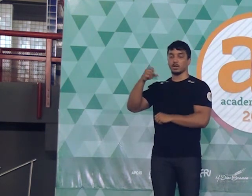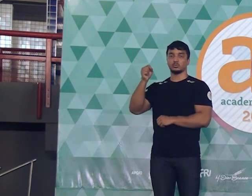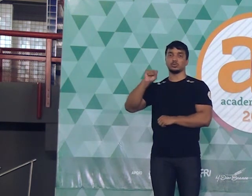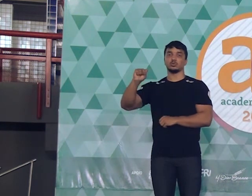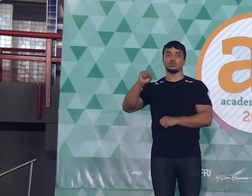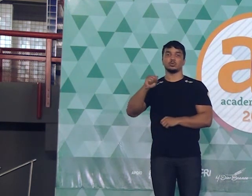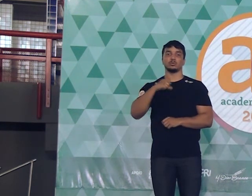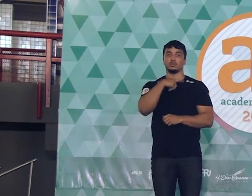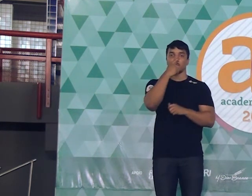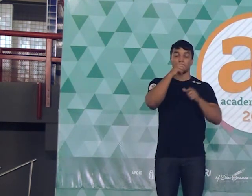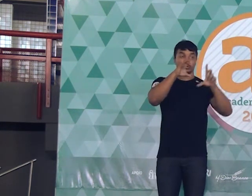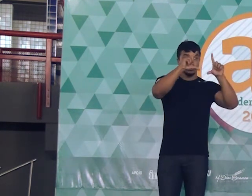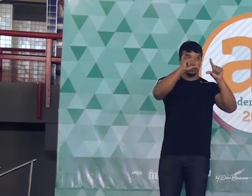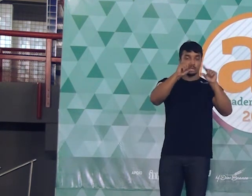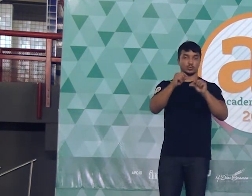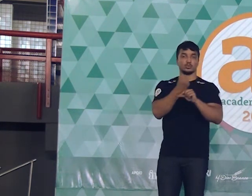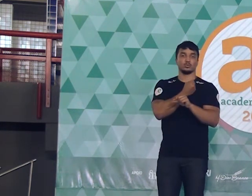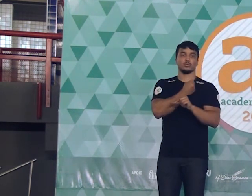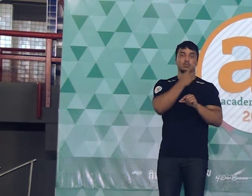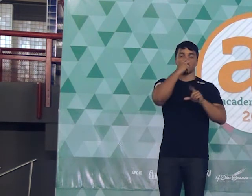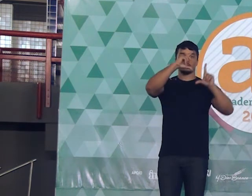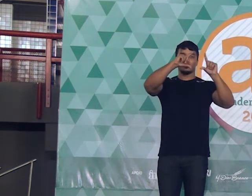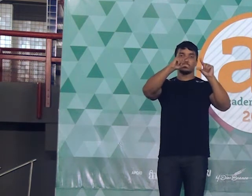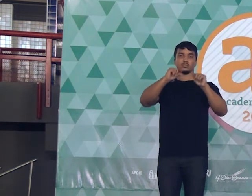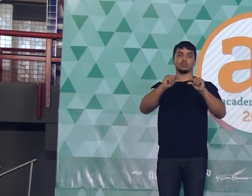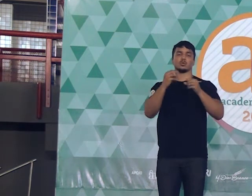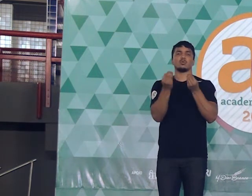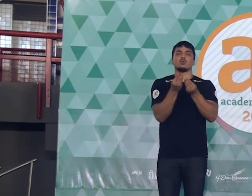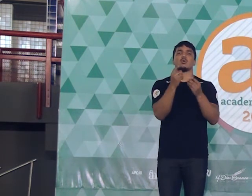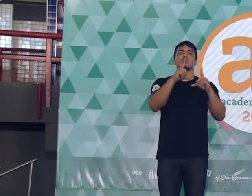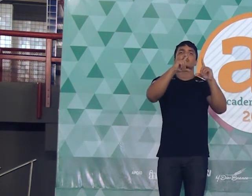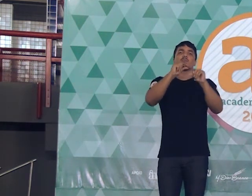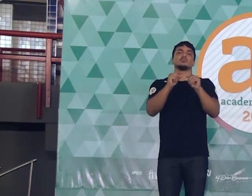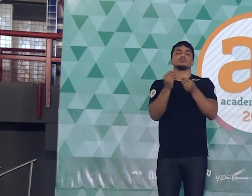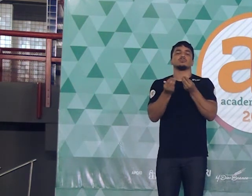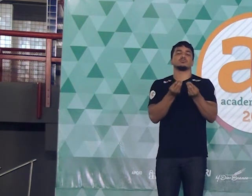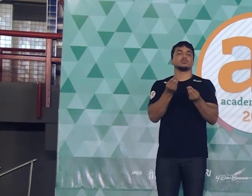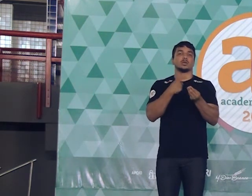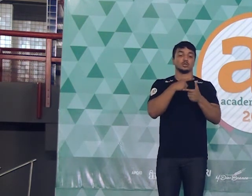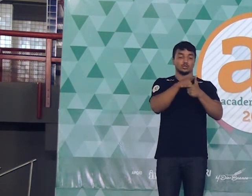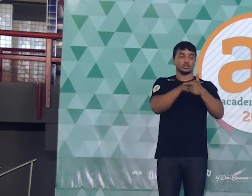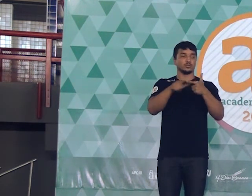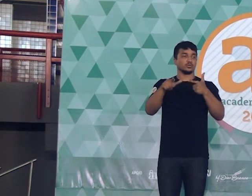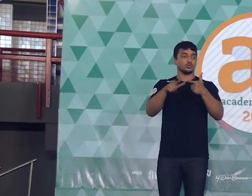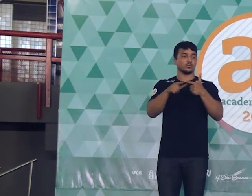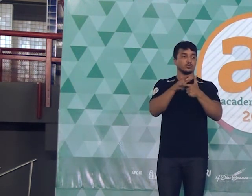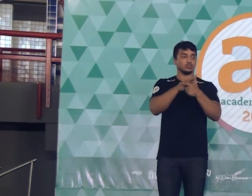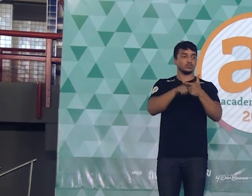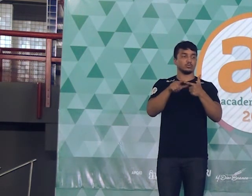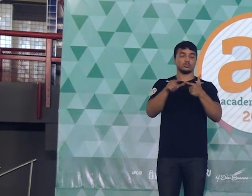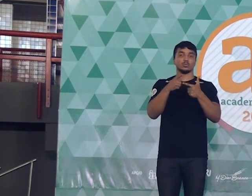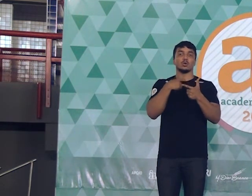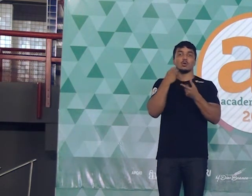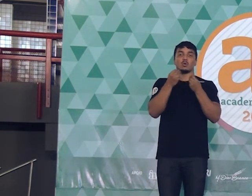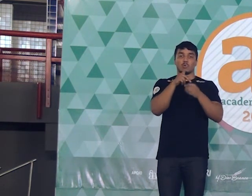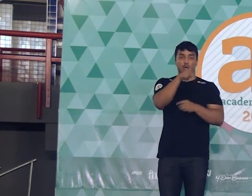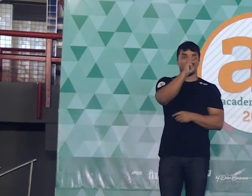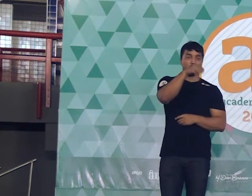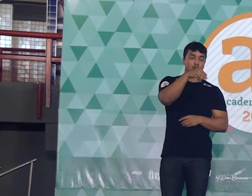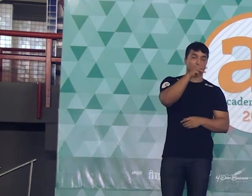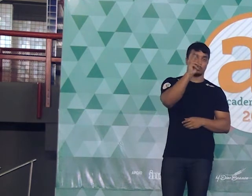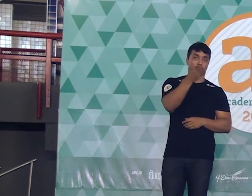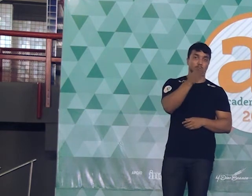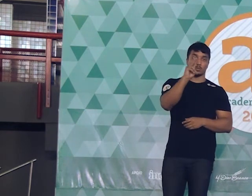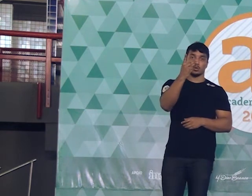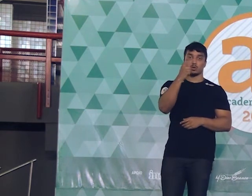que fazer o número se tornar menor. Como é que eu faço esse número se tornar menor? Dividindo. Então, de quilômetro por hora